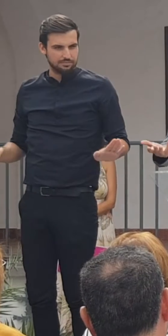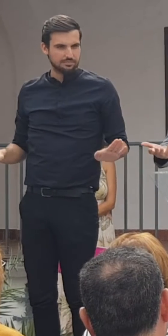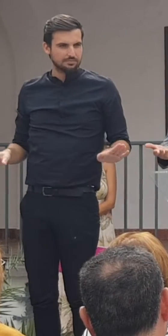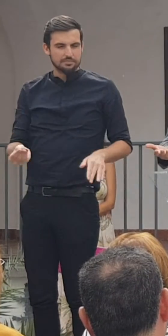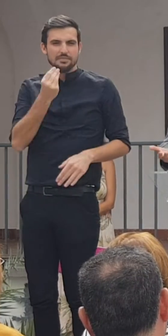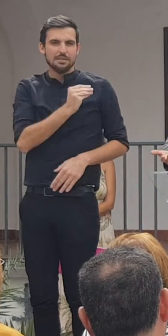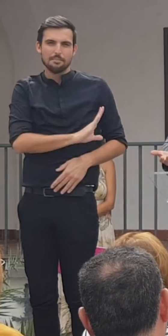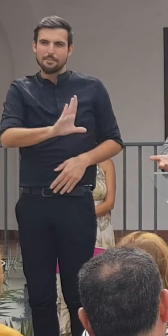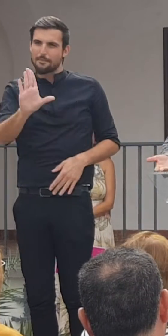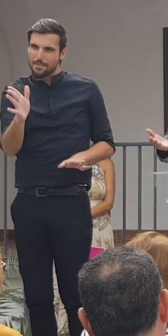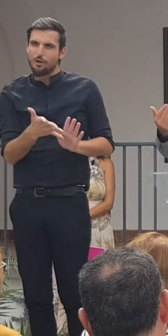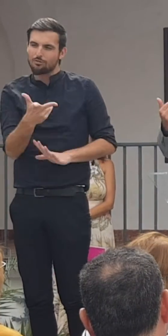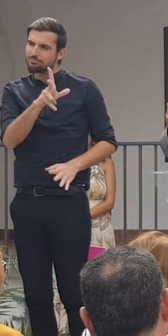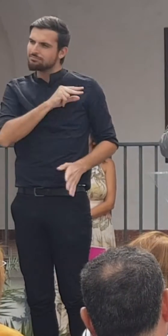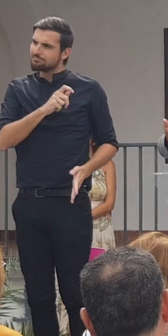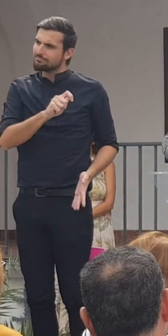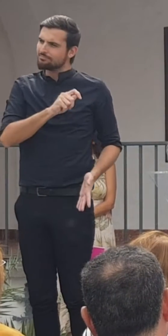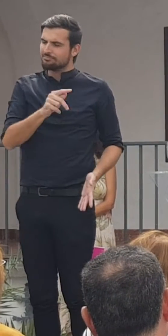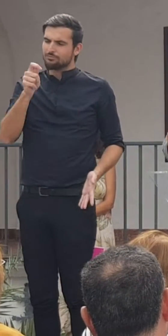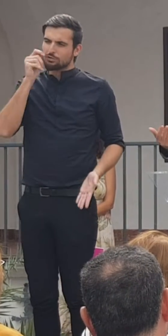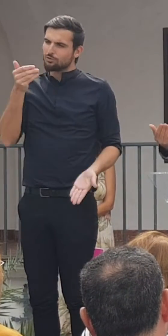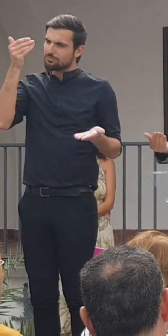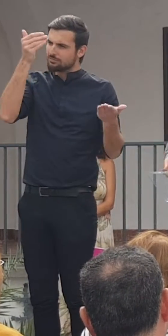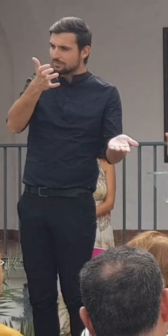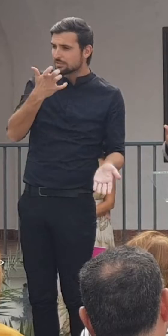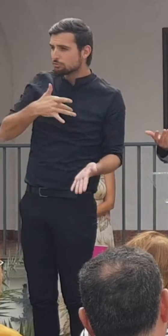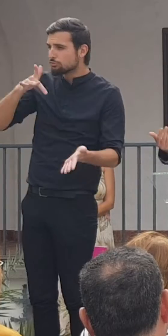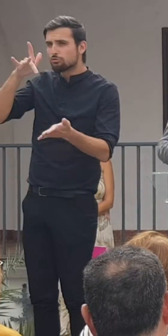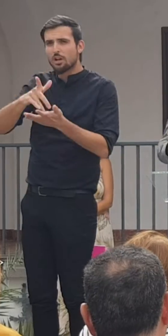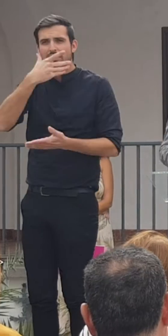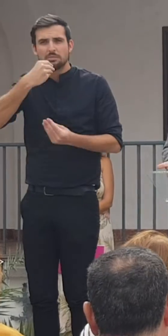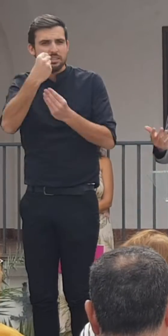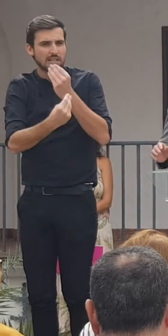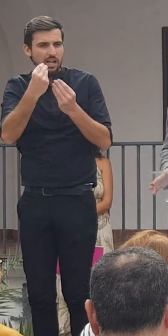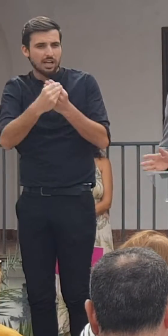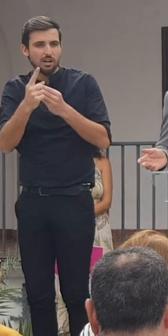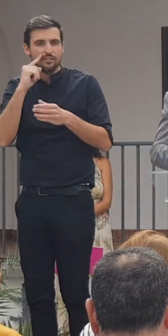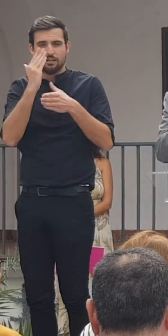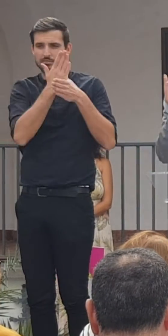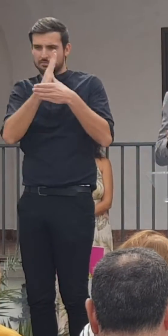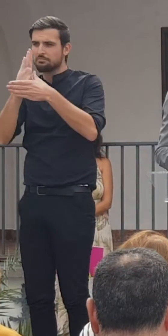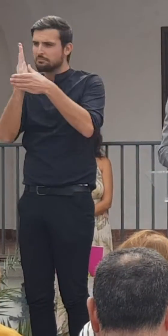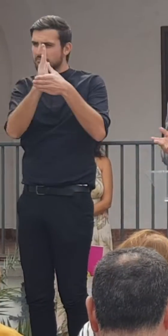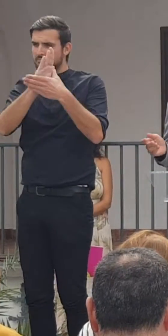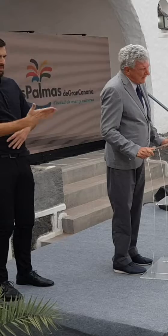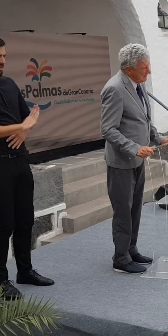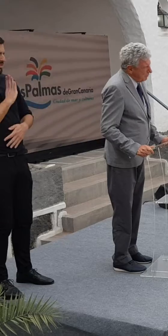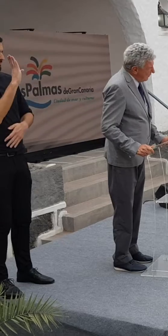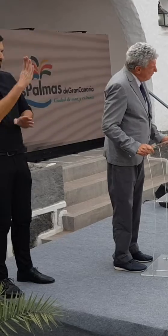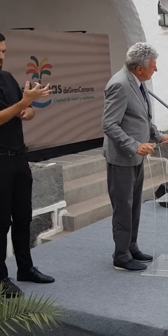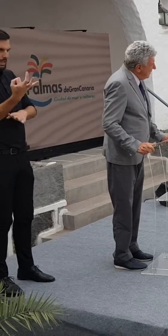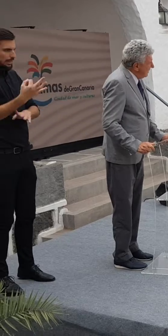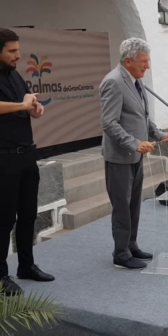Qué mejor que decir es que si usted va a las palmas de la Canaria, además verá un bote que verá como si navega, a pesar de una vela que